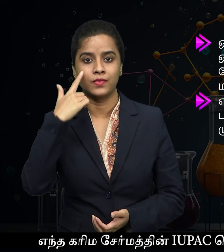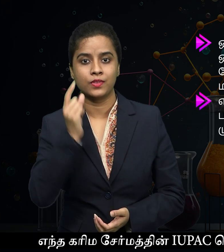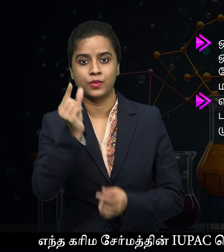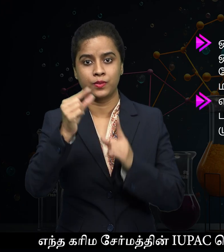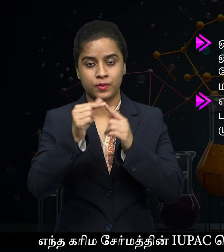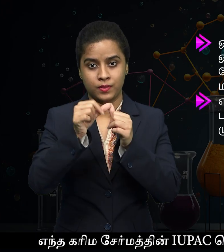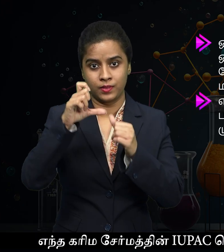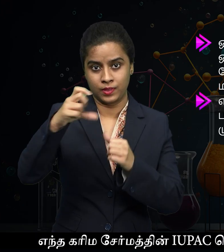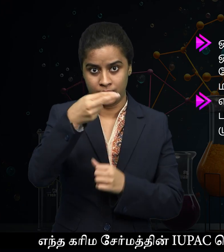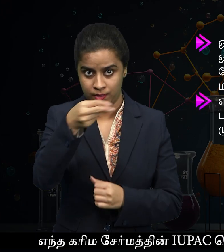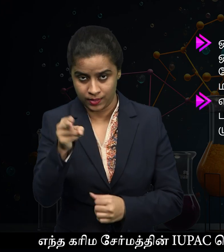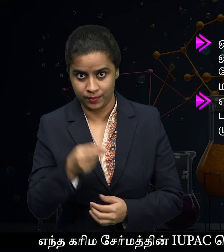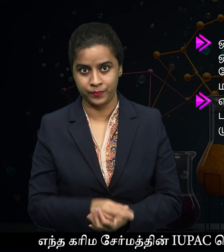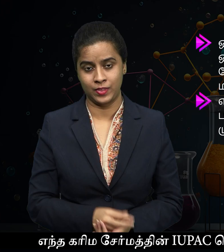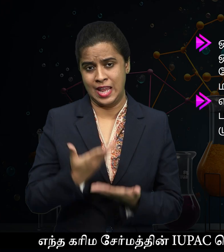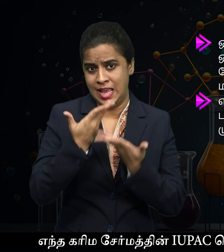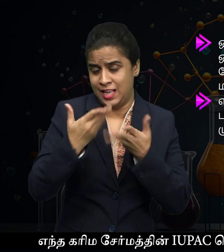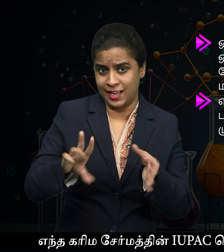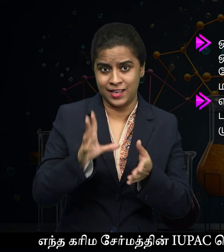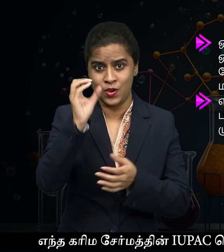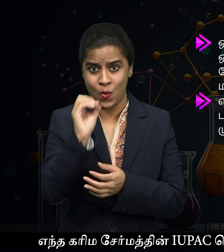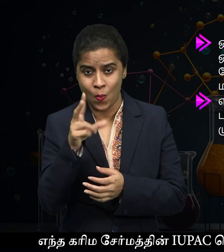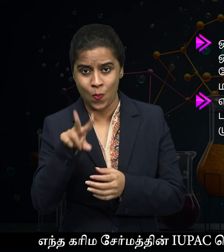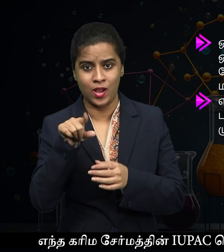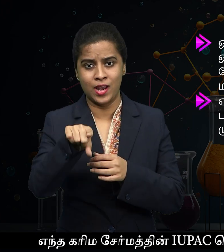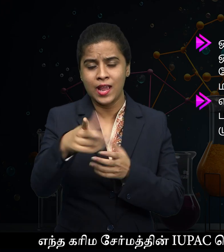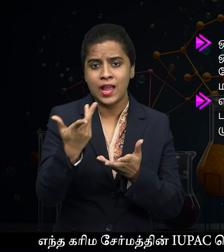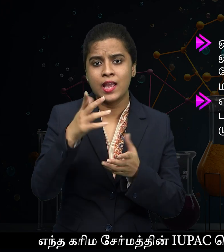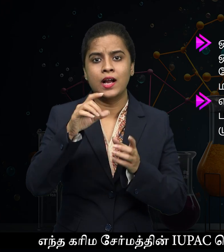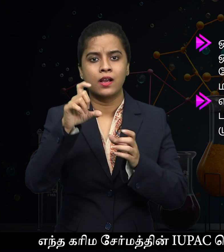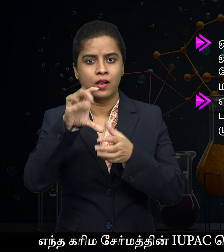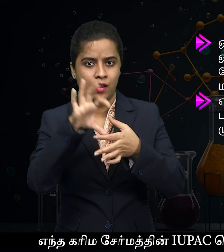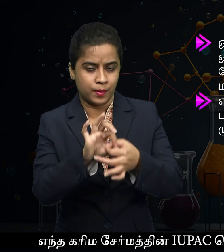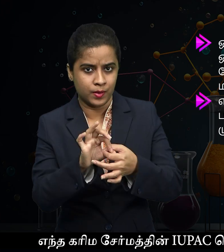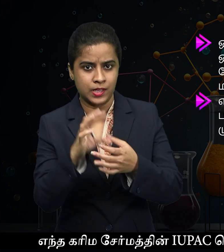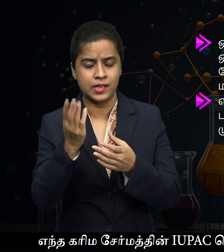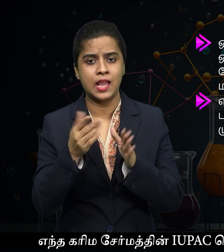எந்த கரிம சேர்மத்தின் IUPAC பெயரும் 3 பகுதிகளை கொண்டுள்ளது.